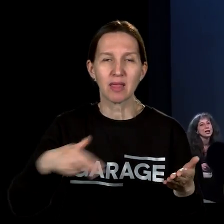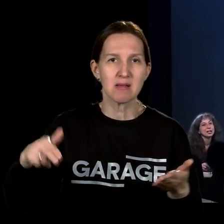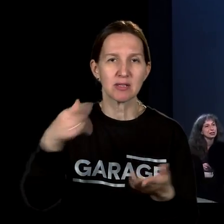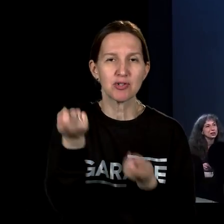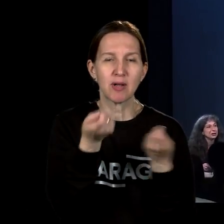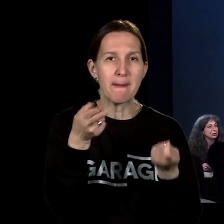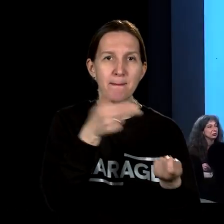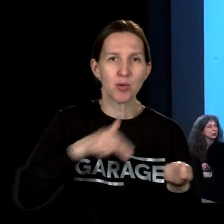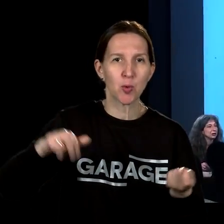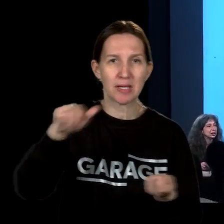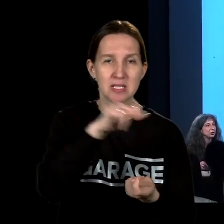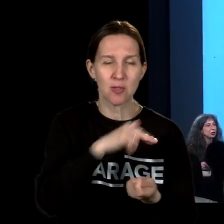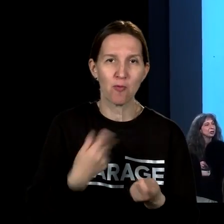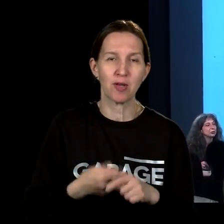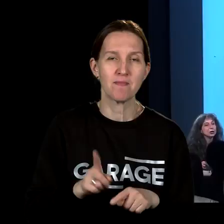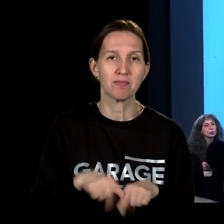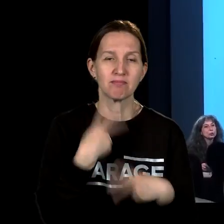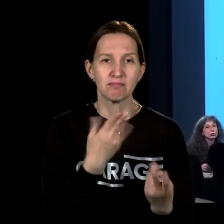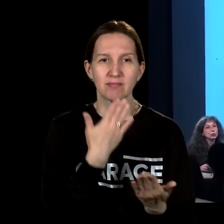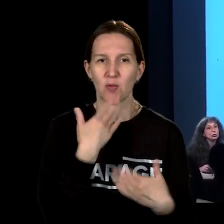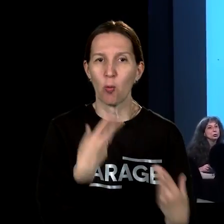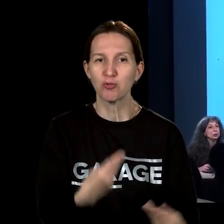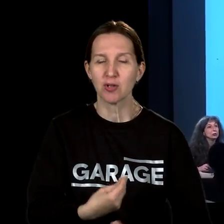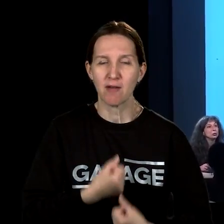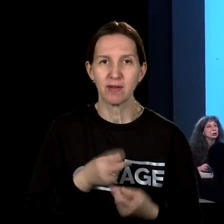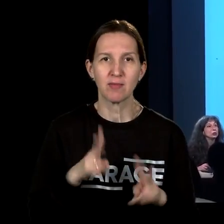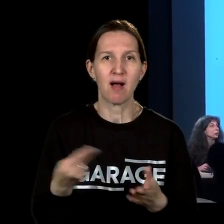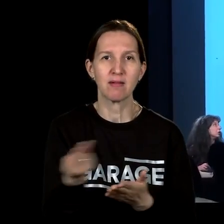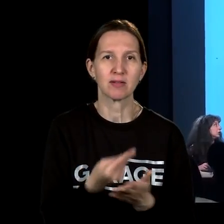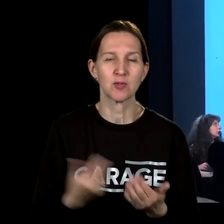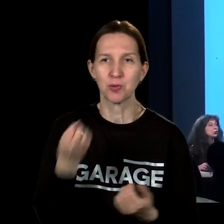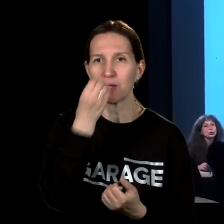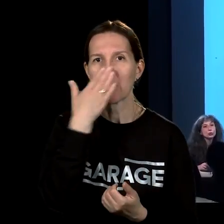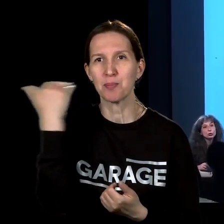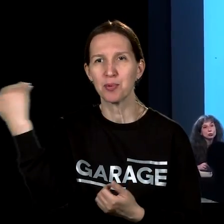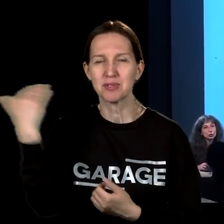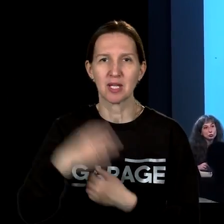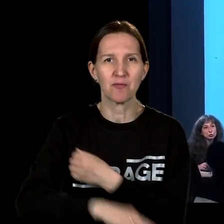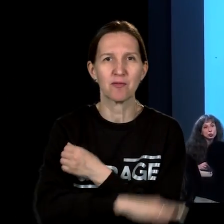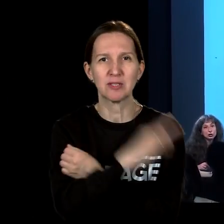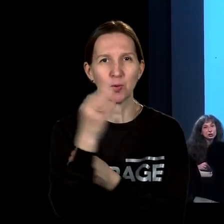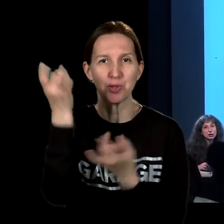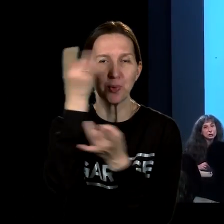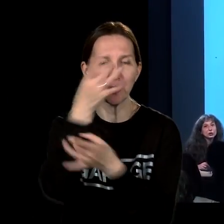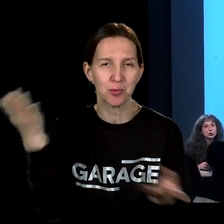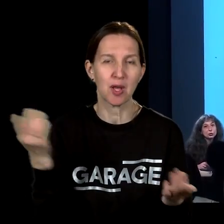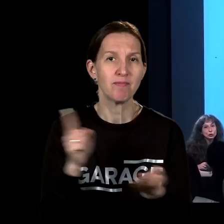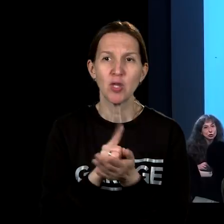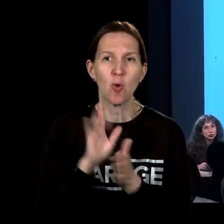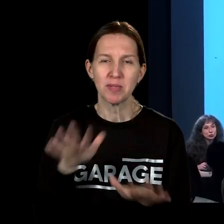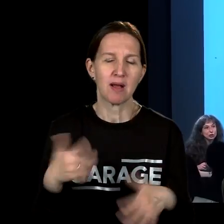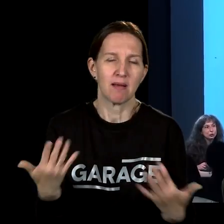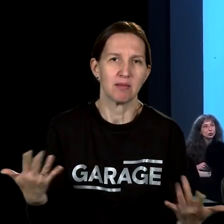прорисованное, с тем очарованием, с которым рисуют в дальневосточной культуре, могут рисовать не обязательно